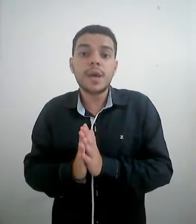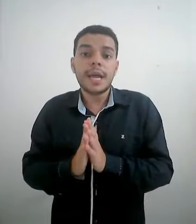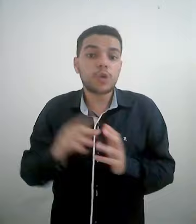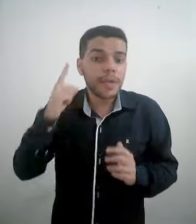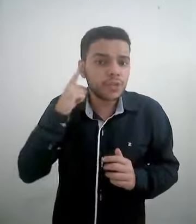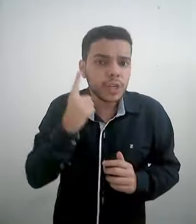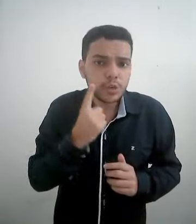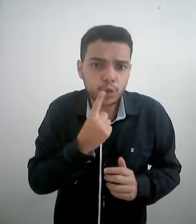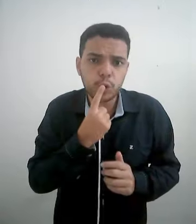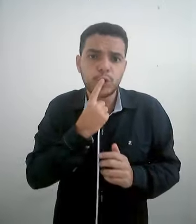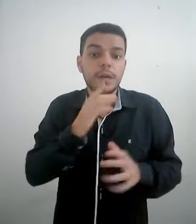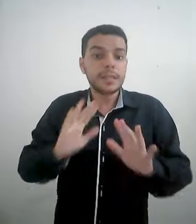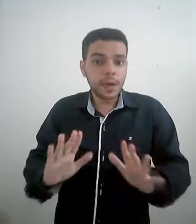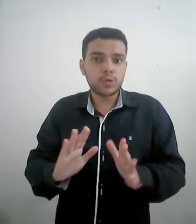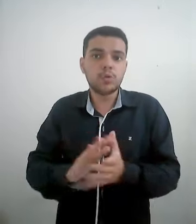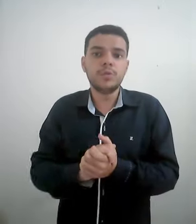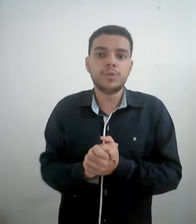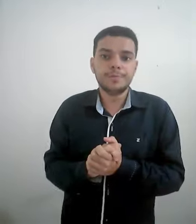é somente surdo, não surdo-mudo.